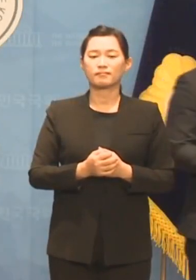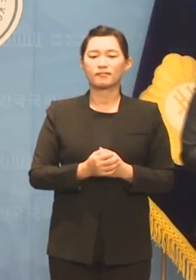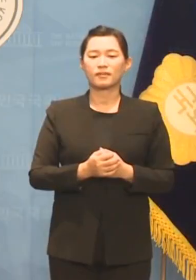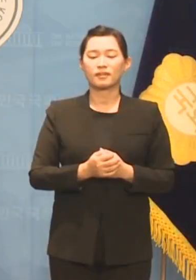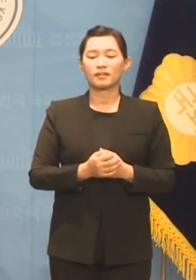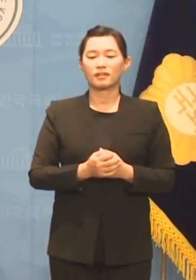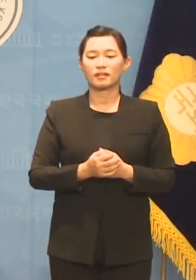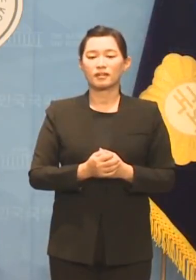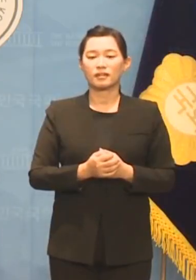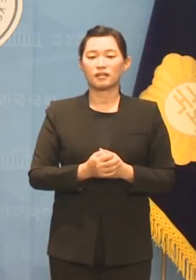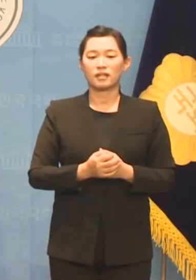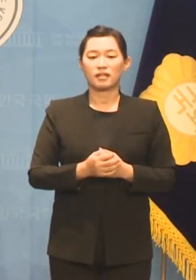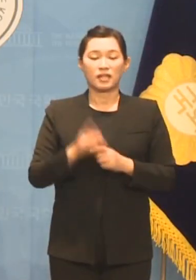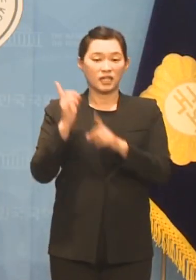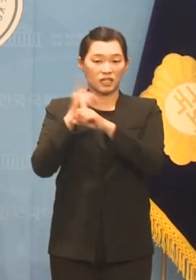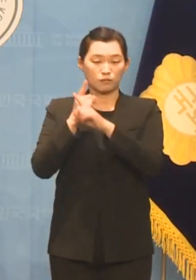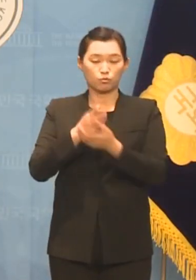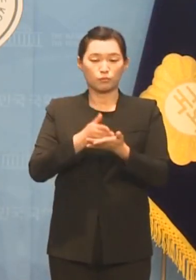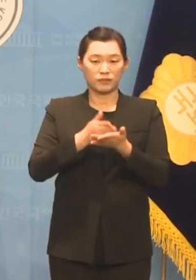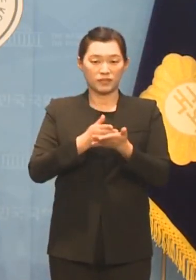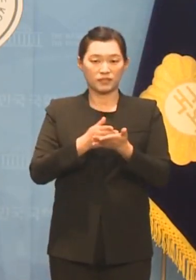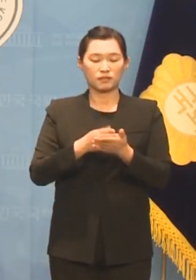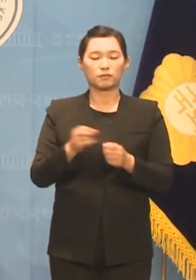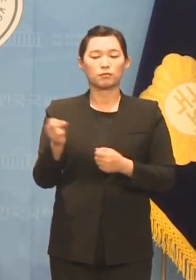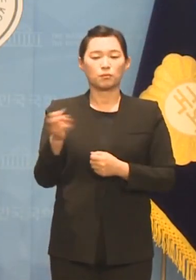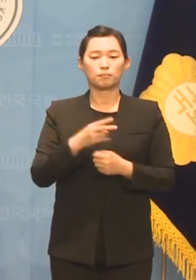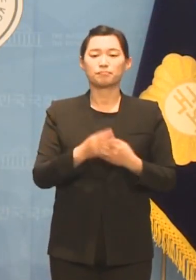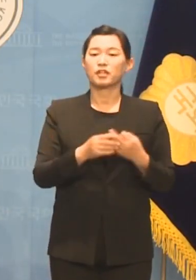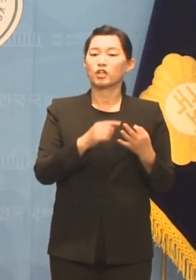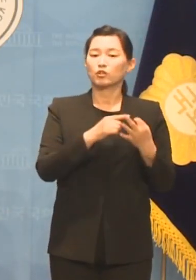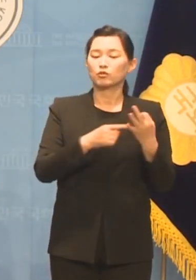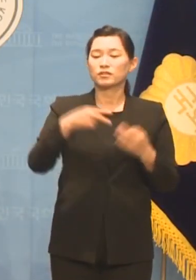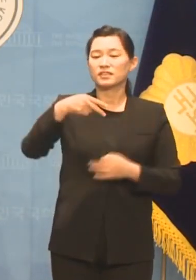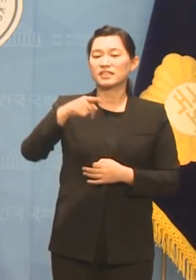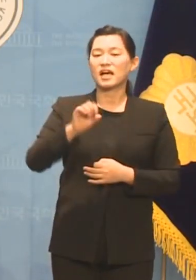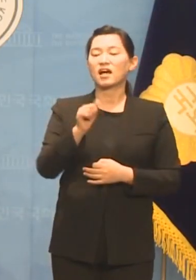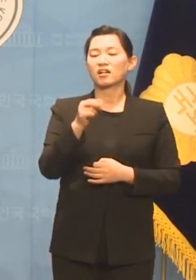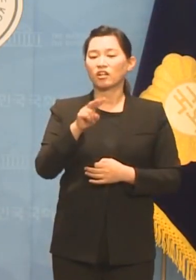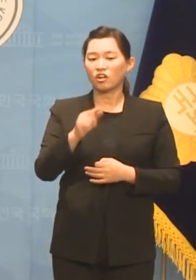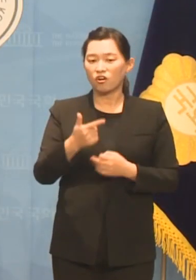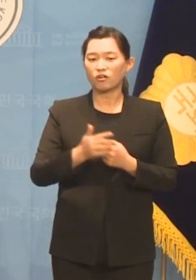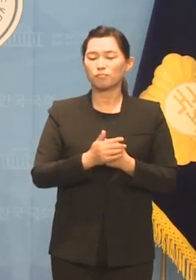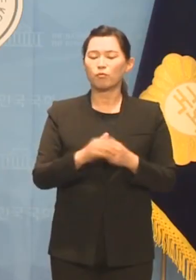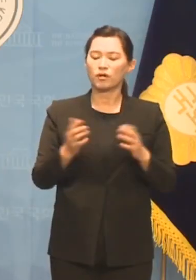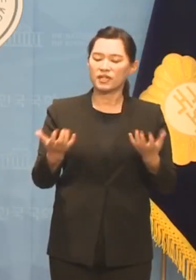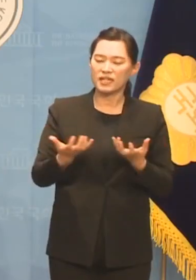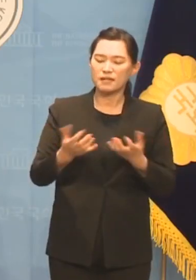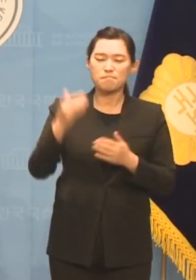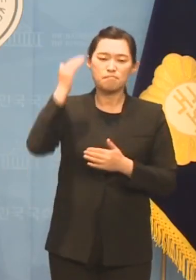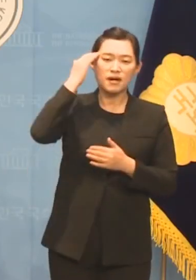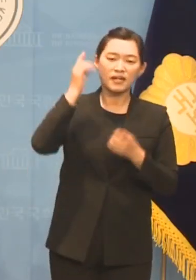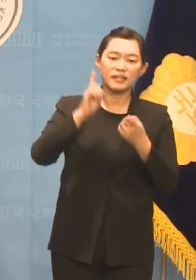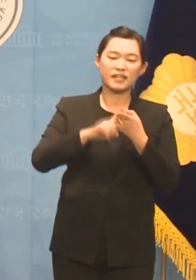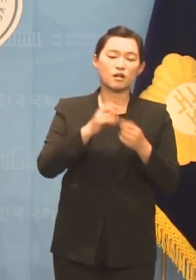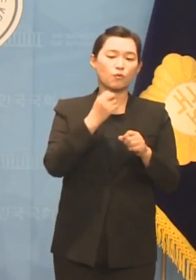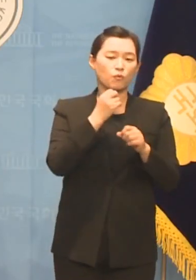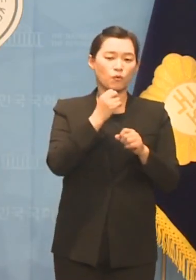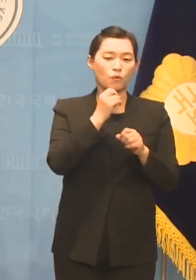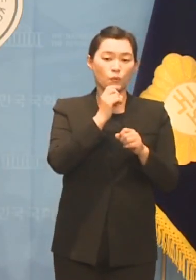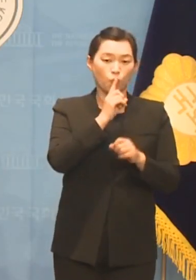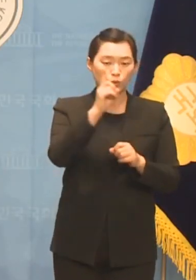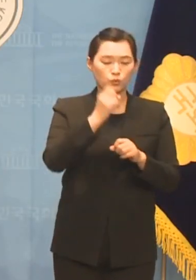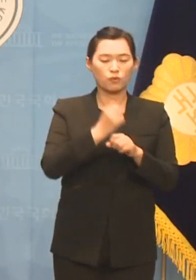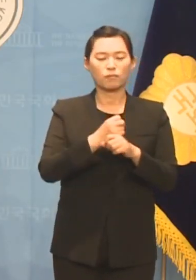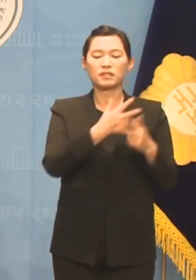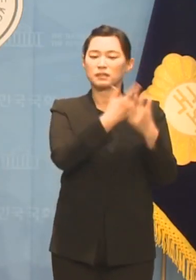네, 1일 브리핑에 이어서 윤상현, 권영세 등 민주파출소 업무방해 행위에 관한 고소와 이재명